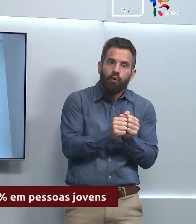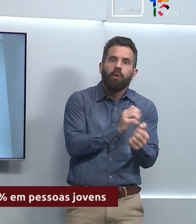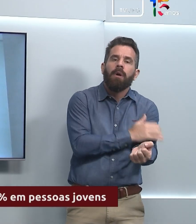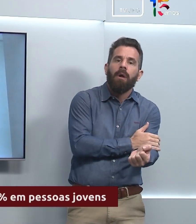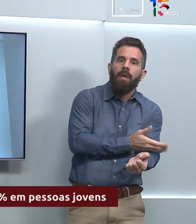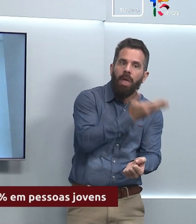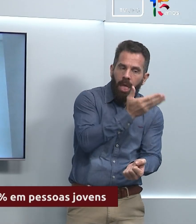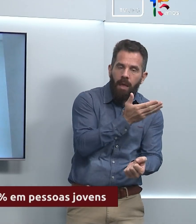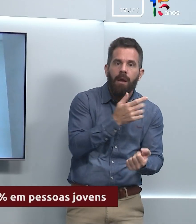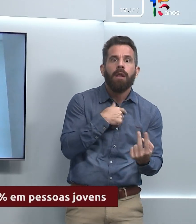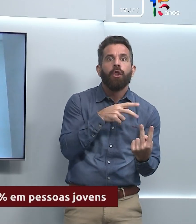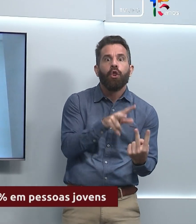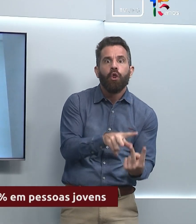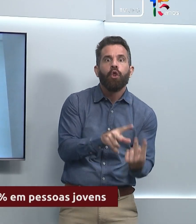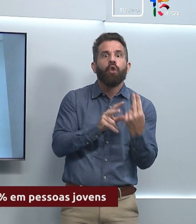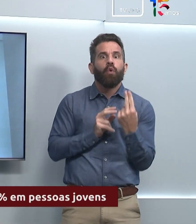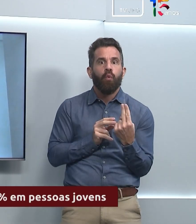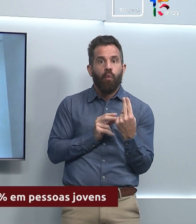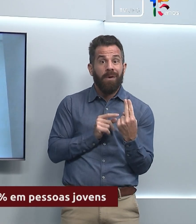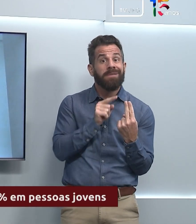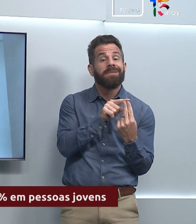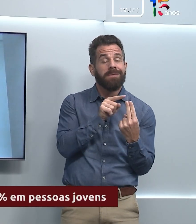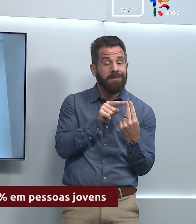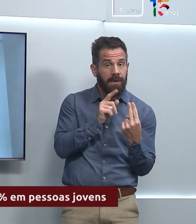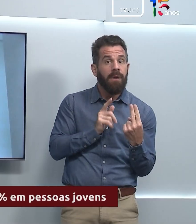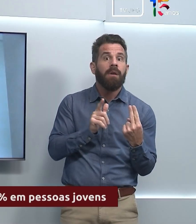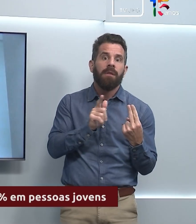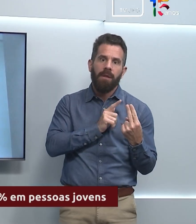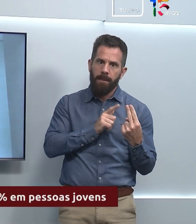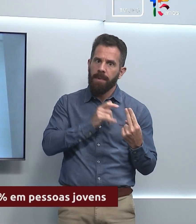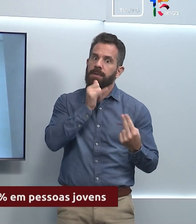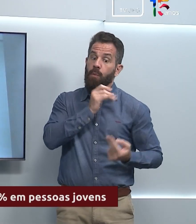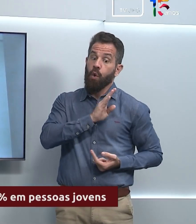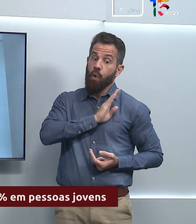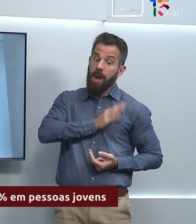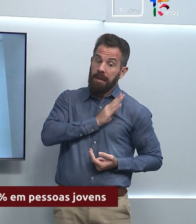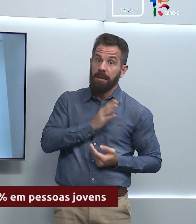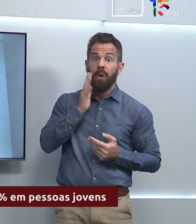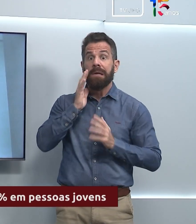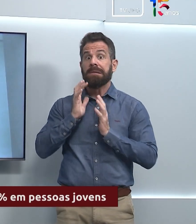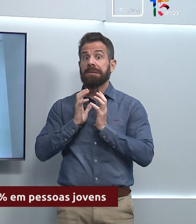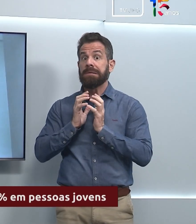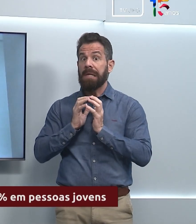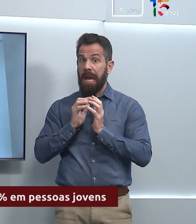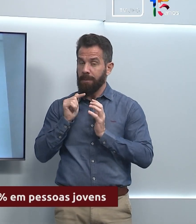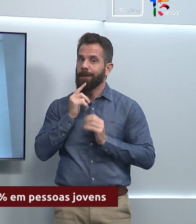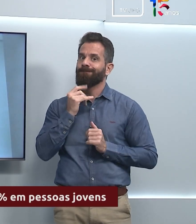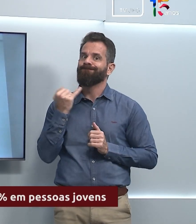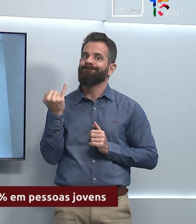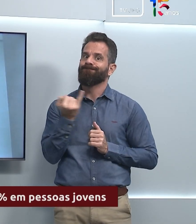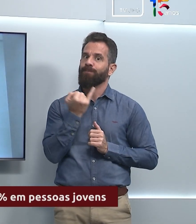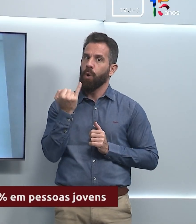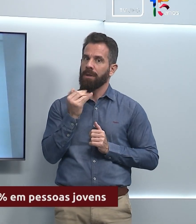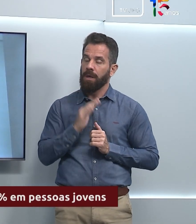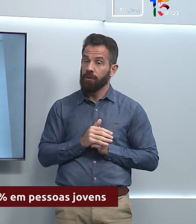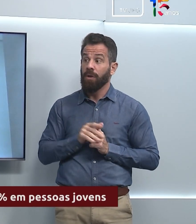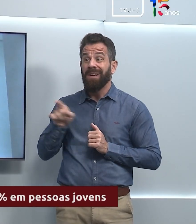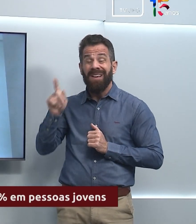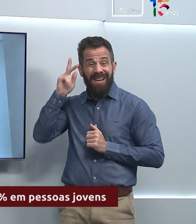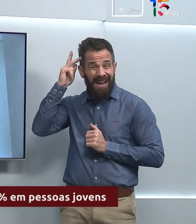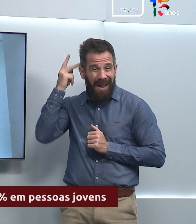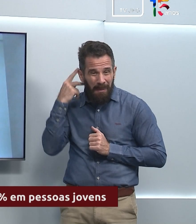outras manifestações já com lesão de órgãos nobres, como o coração e o cérebro. Para isso, Camila, você tocou num ponto